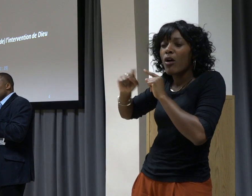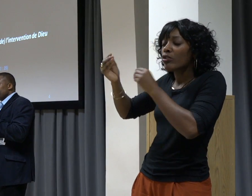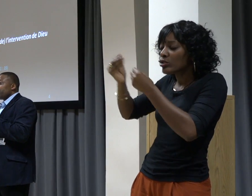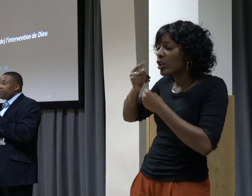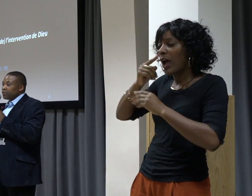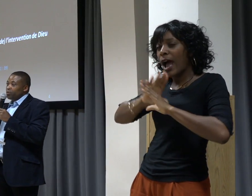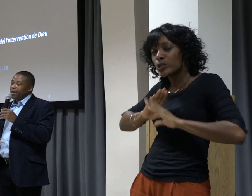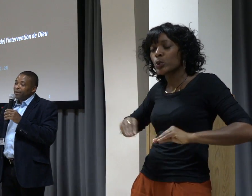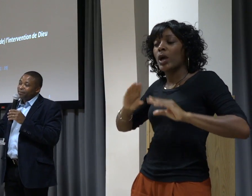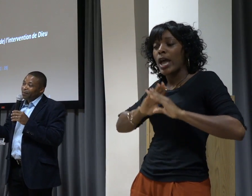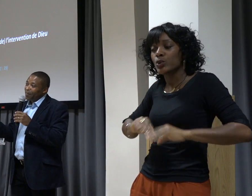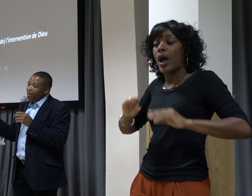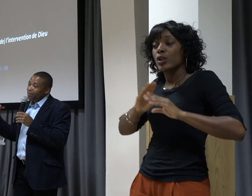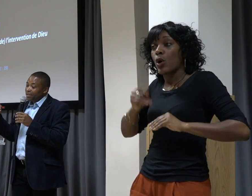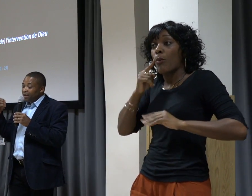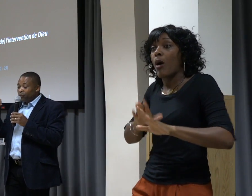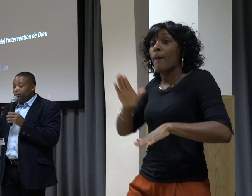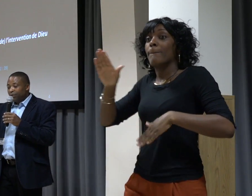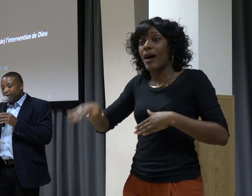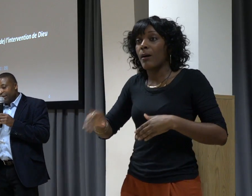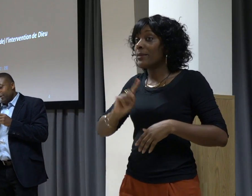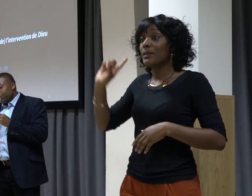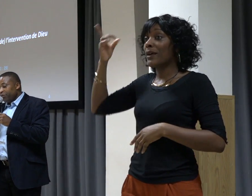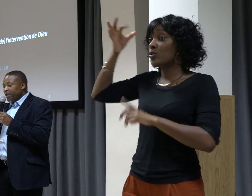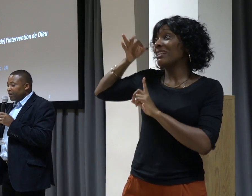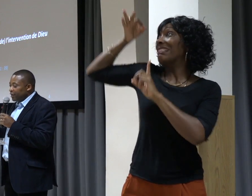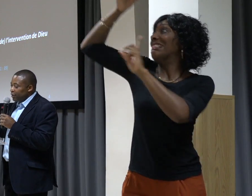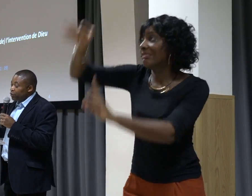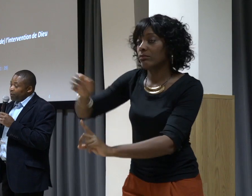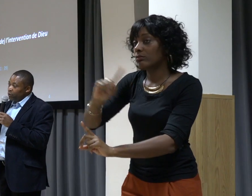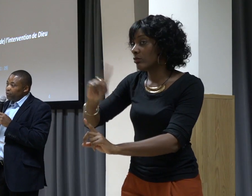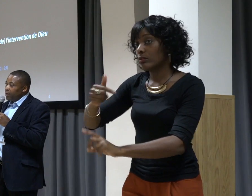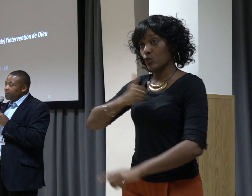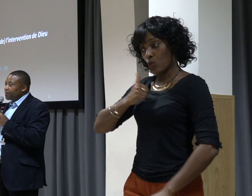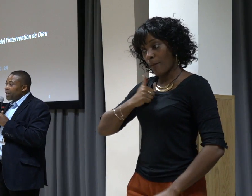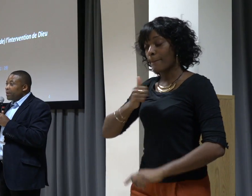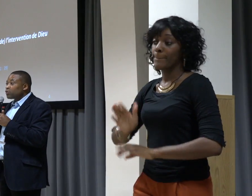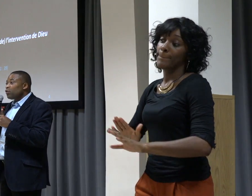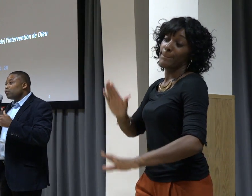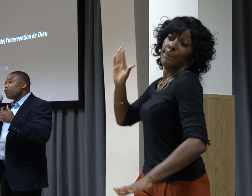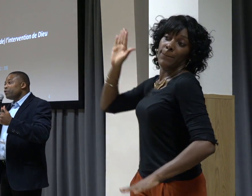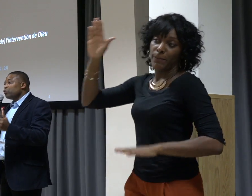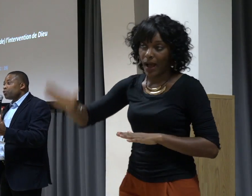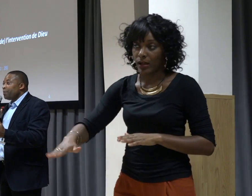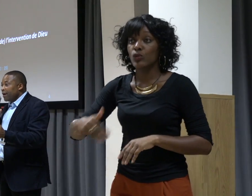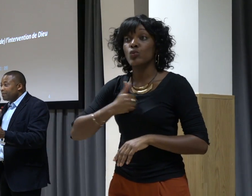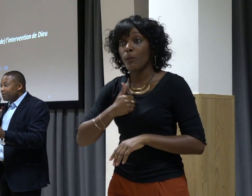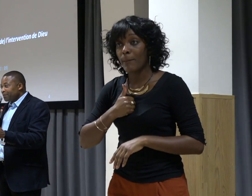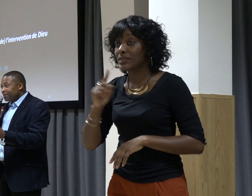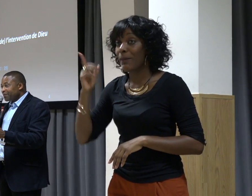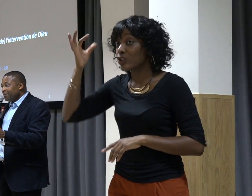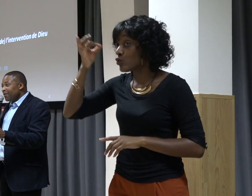pour que nous puissions faire ce pas. Mais c'est à nous de faire ce pas de foi. Parce que lorsque nous faisons ce